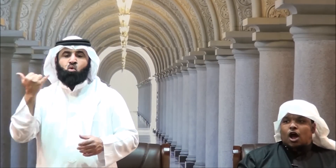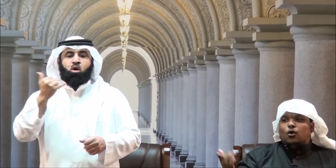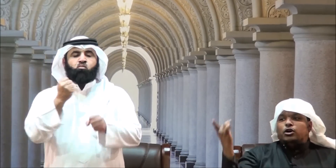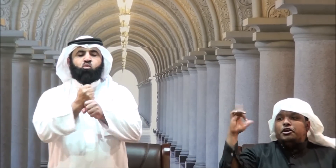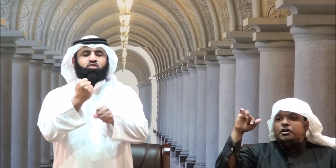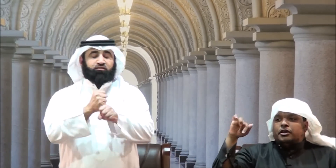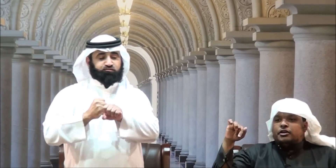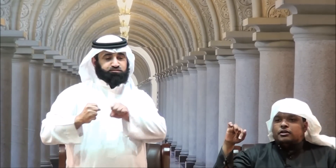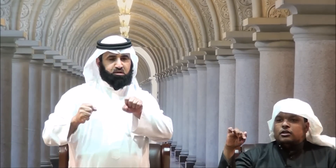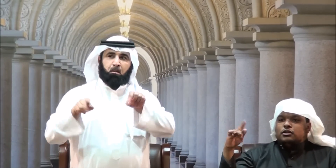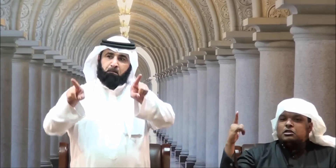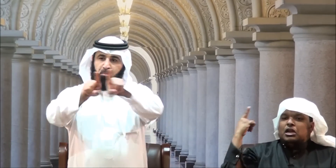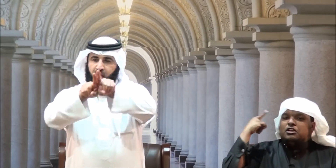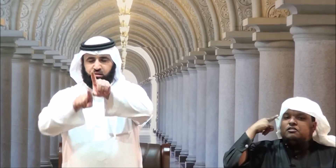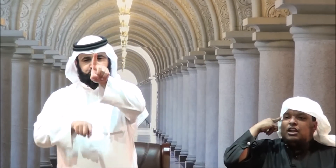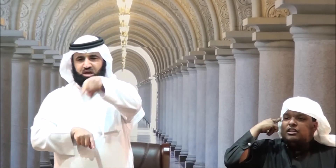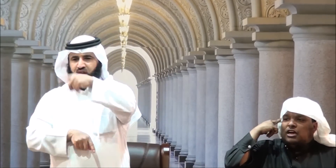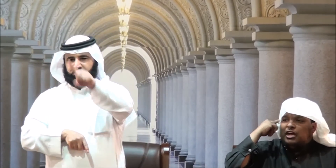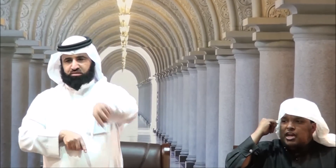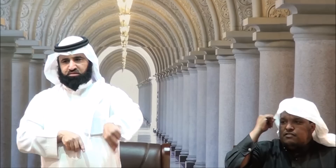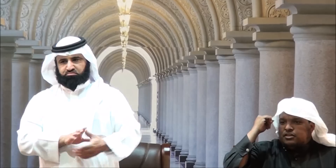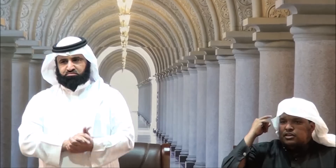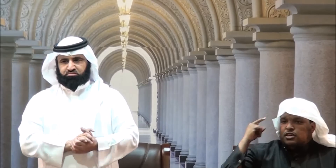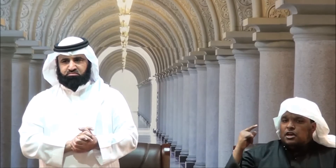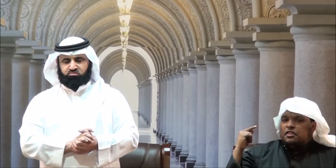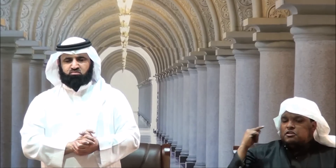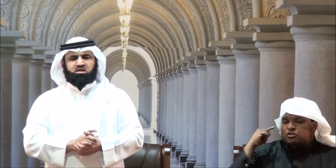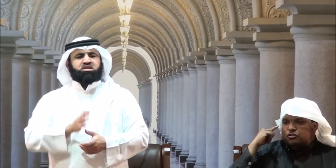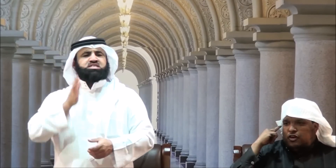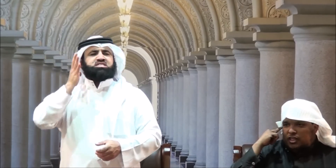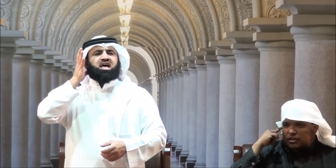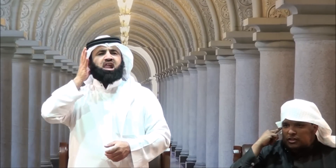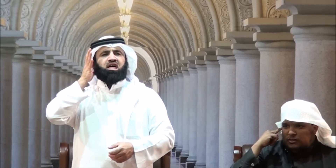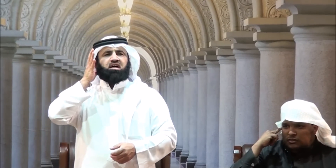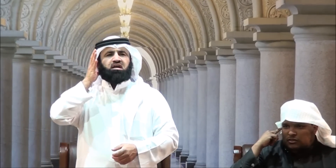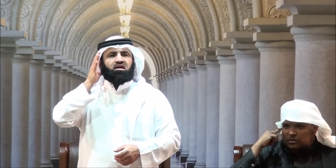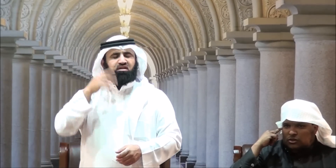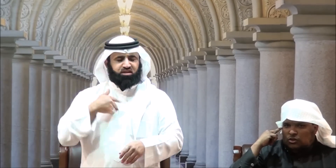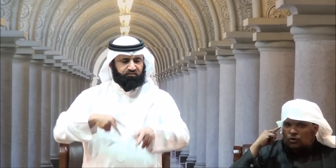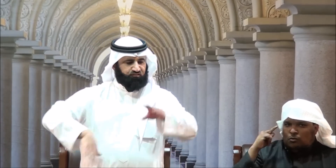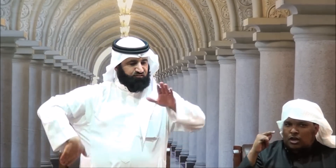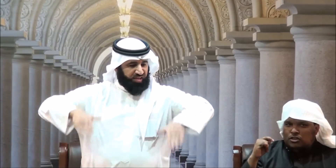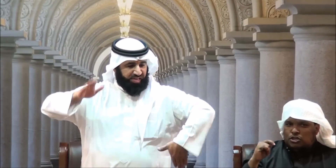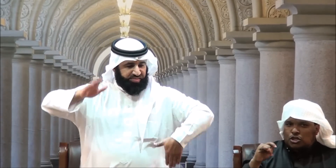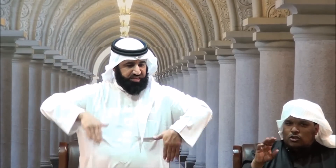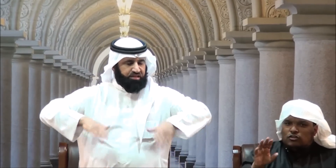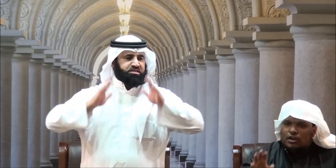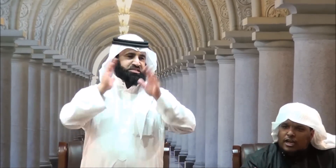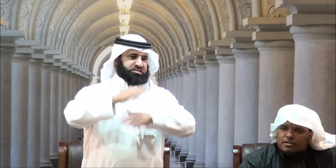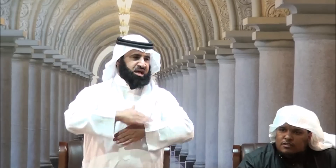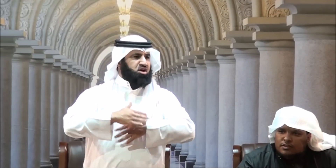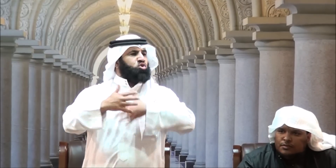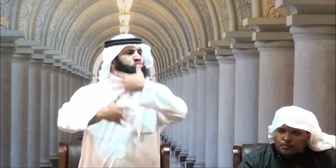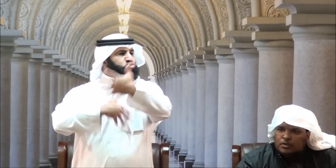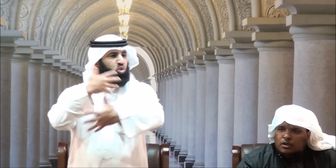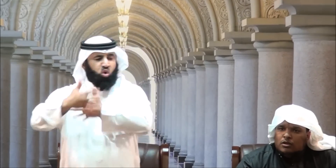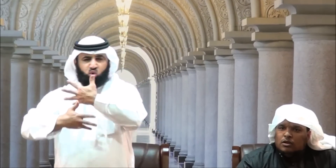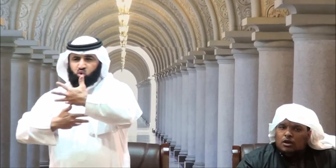او انك تخلي الصلاه على كيفك اذا صرت فاضي وما عندك شغل